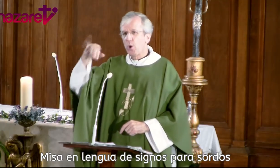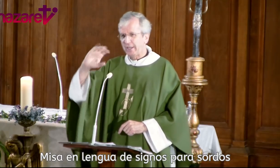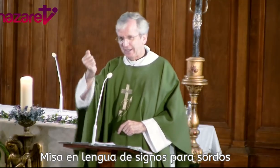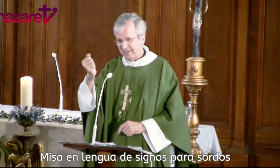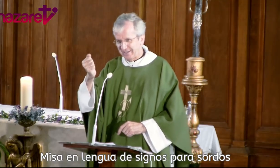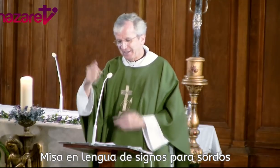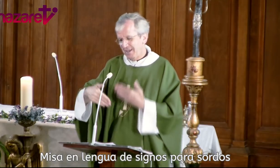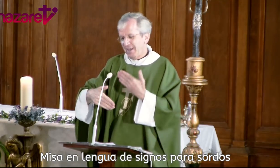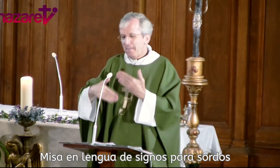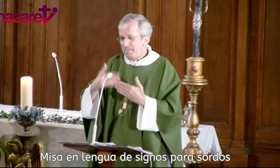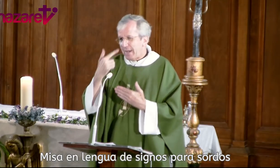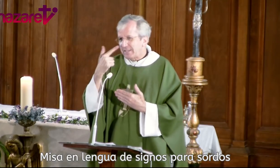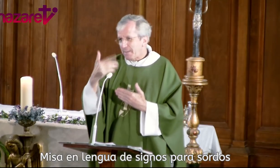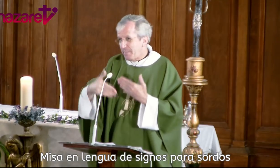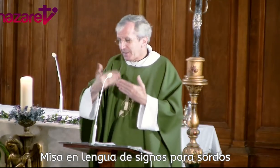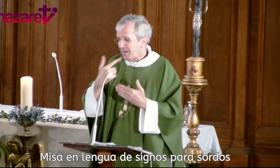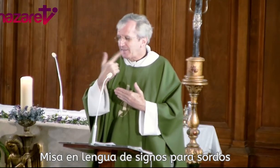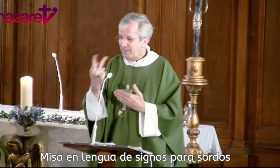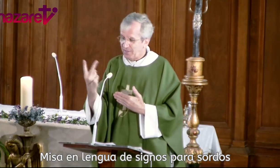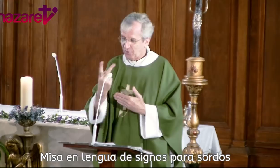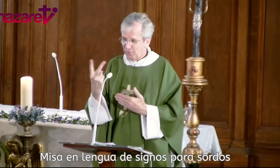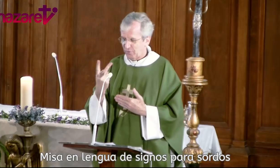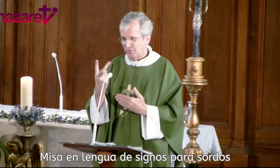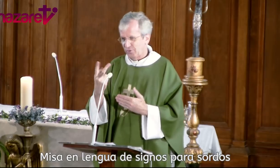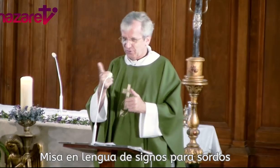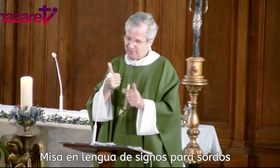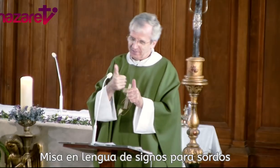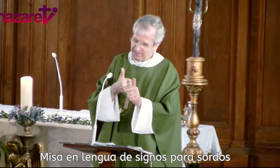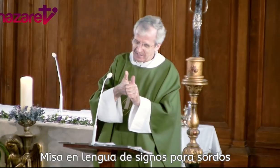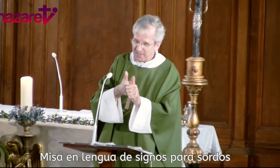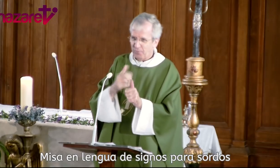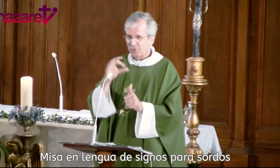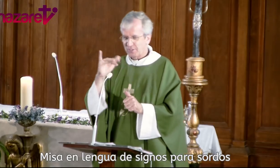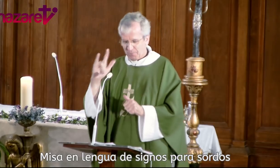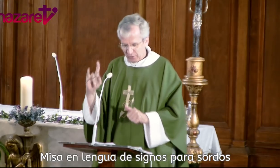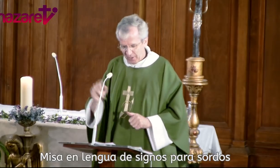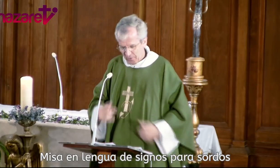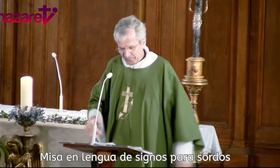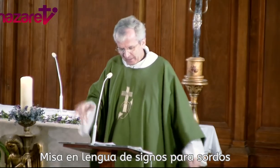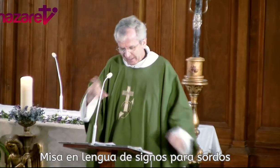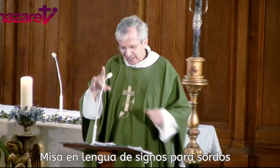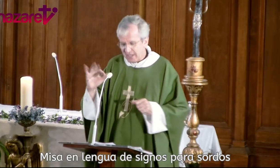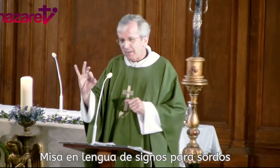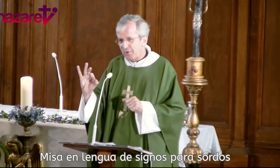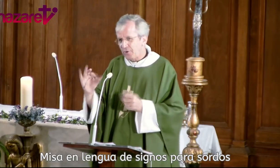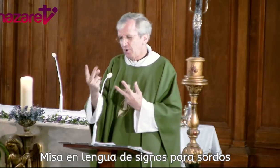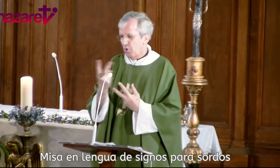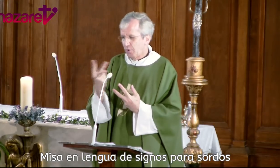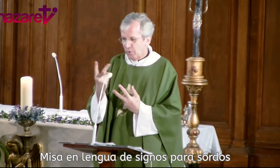Tesalónica. Veréis que empieza diciendo con otros dos discípulos, Timoteo y Silvano, cómo los